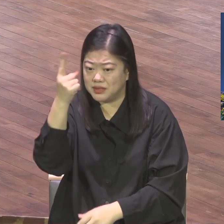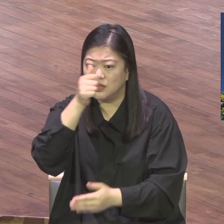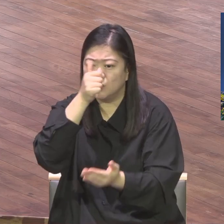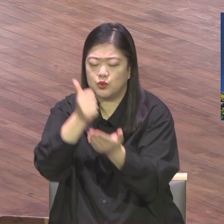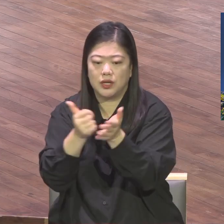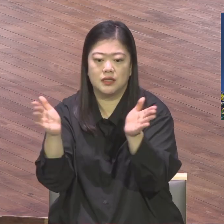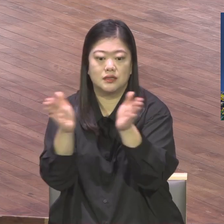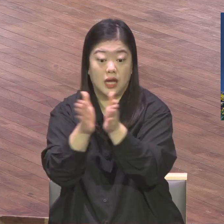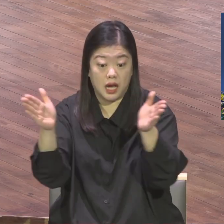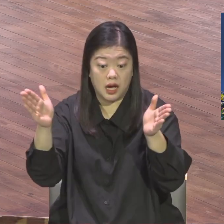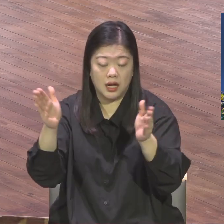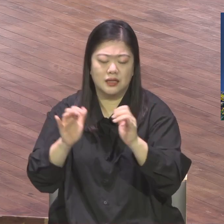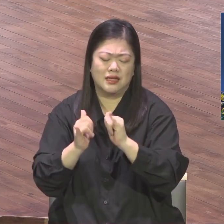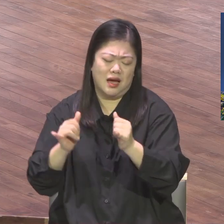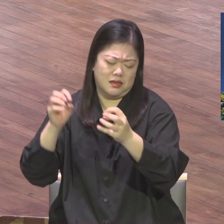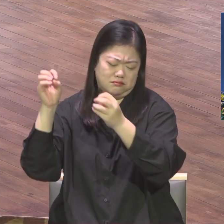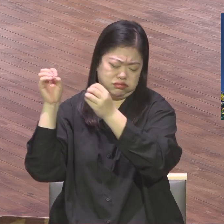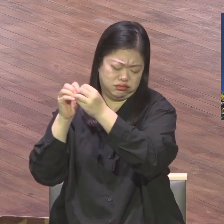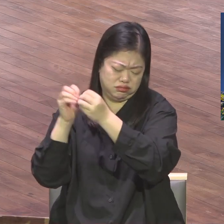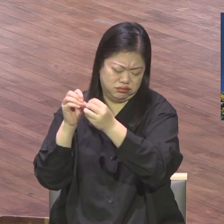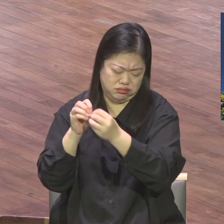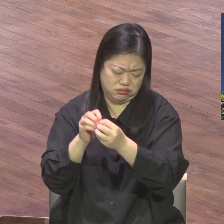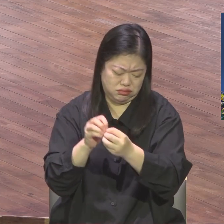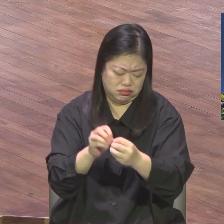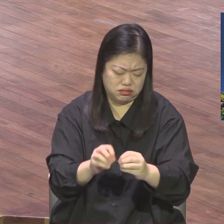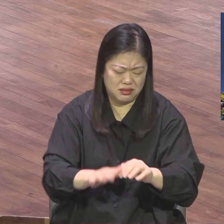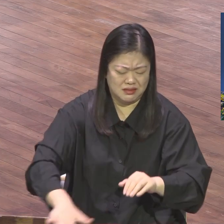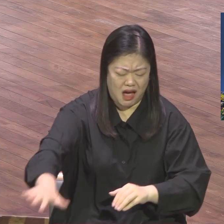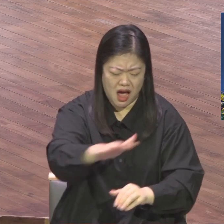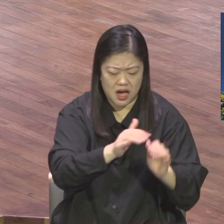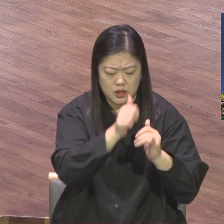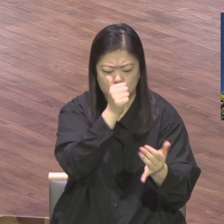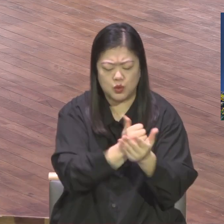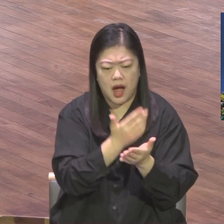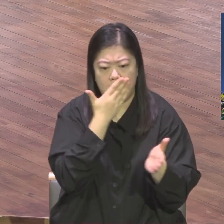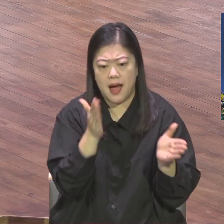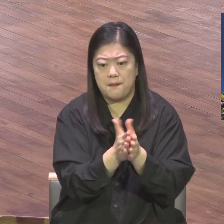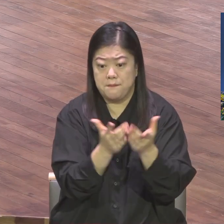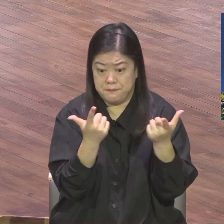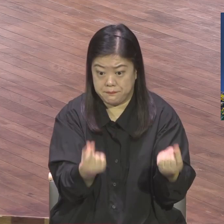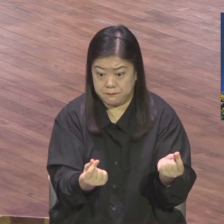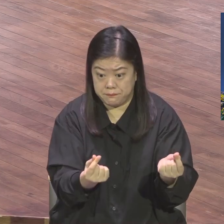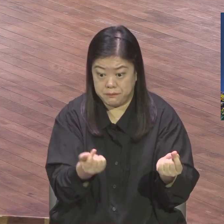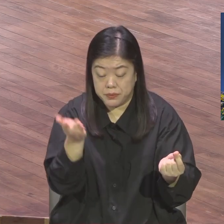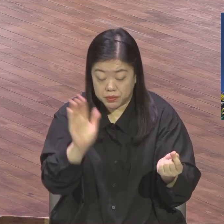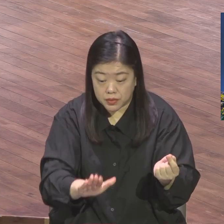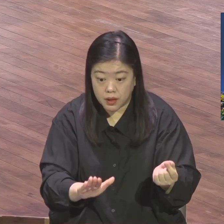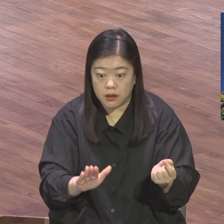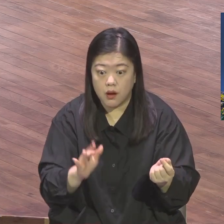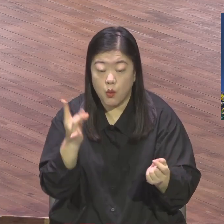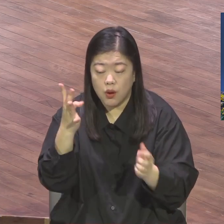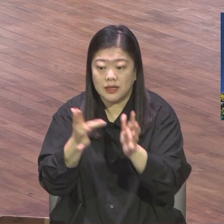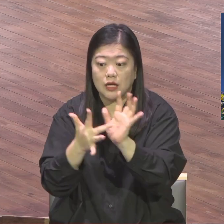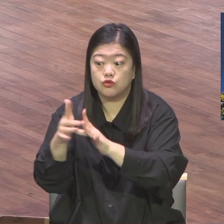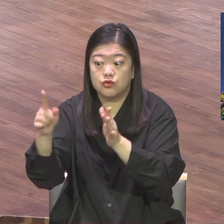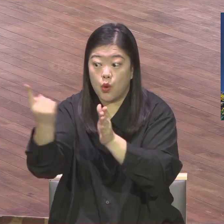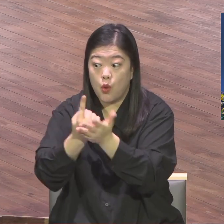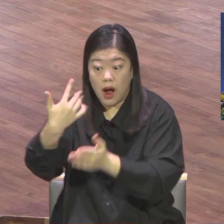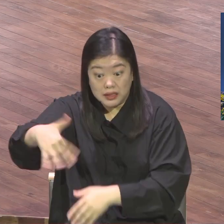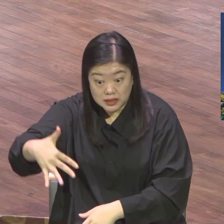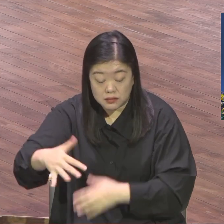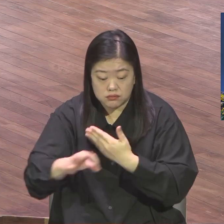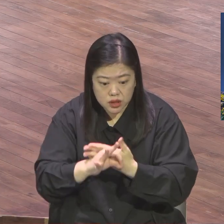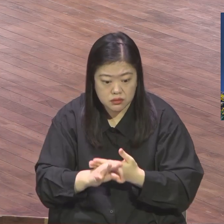사탄 종노릇 하면서 살다가 결국은 죽어서 영원한 멸망길로 갈 수밖에 없는 게 운명이에요.